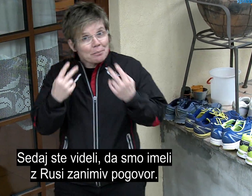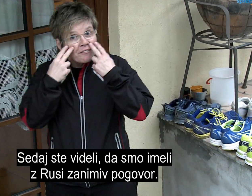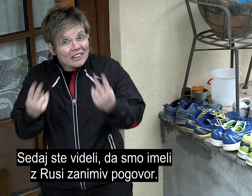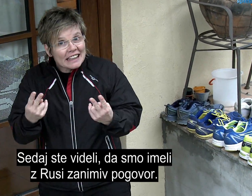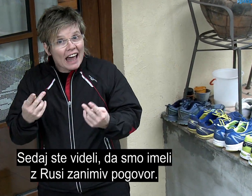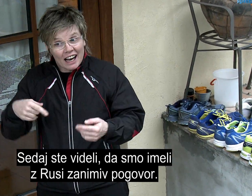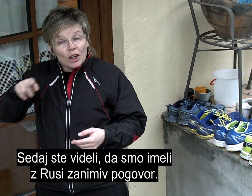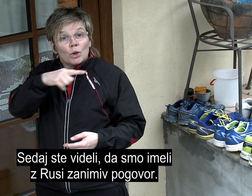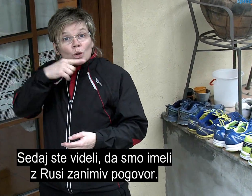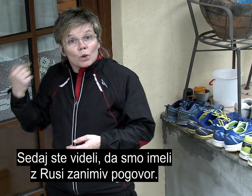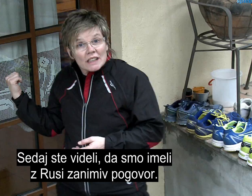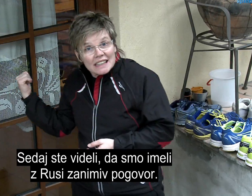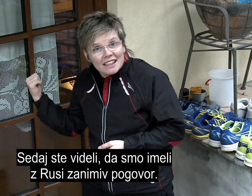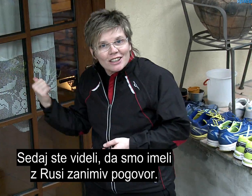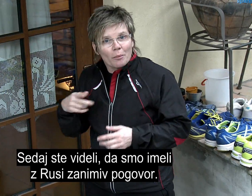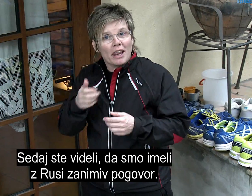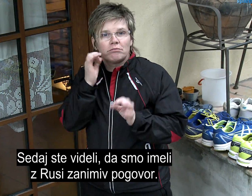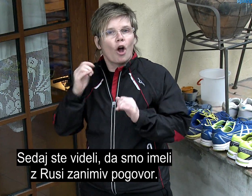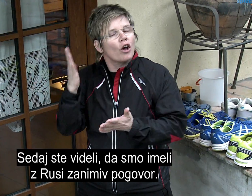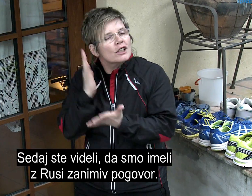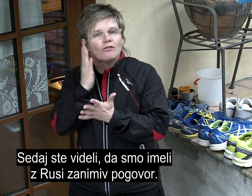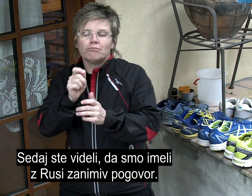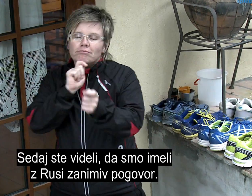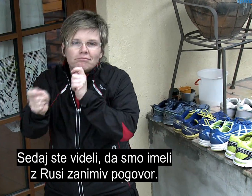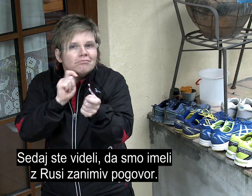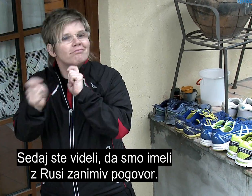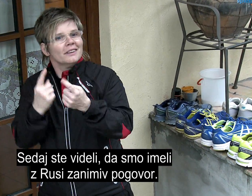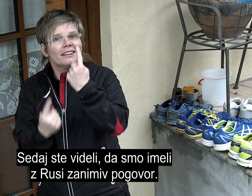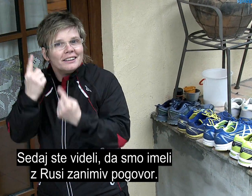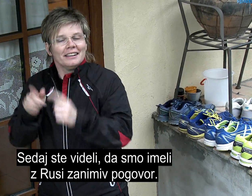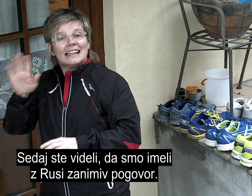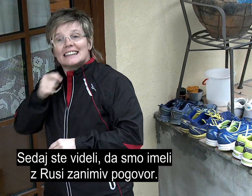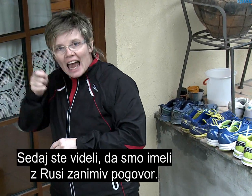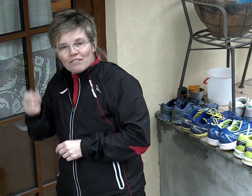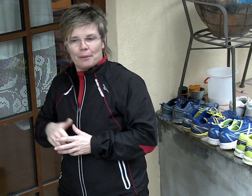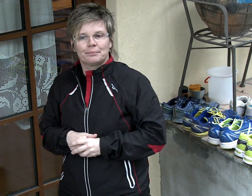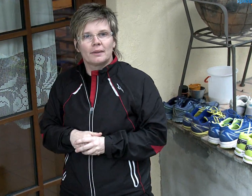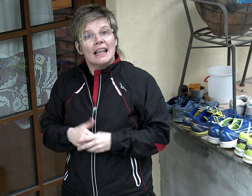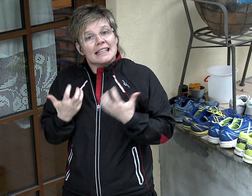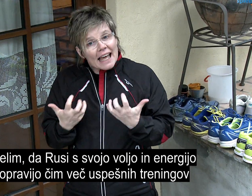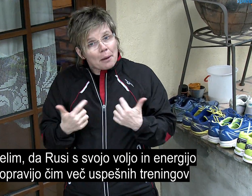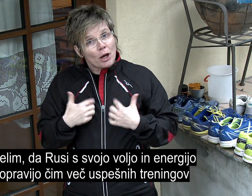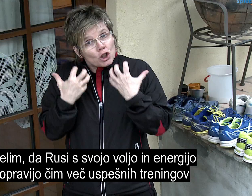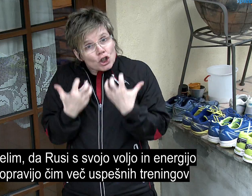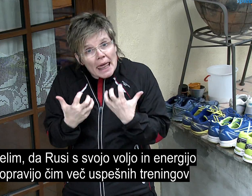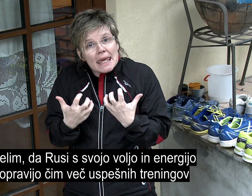sada pa vidita. Rusi se bili odisno. Ja ben. Sada pa